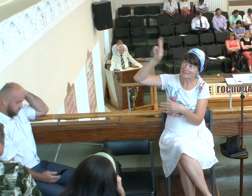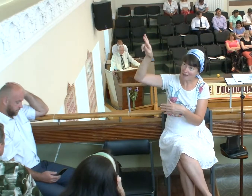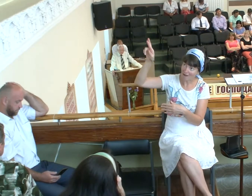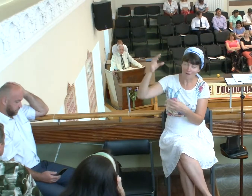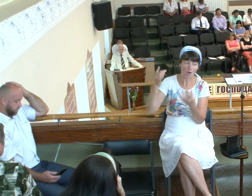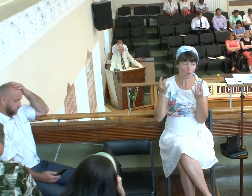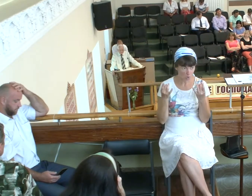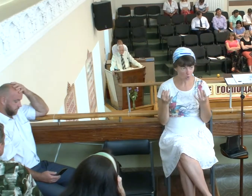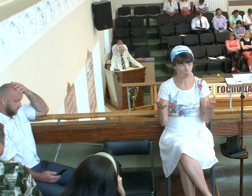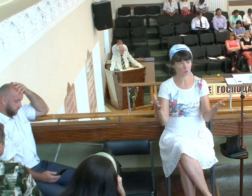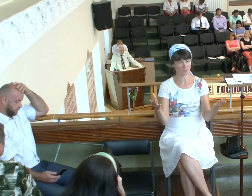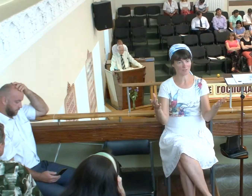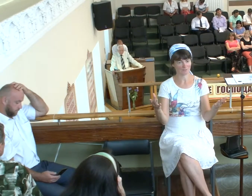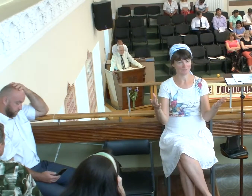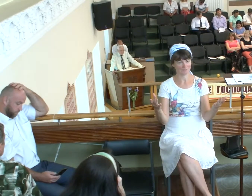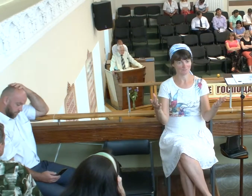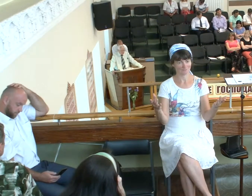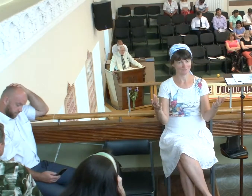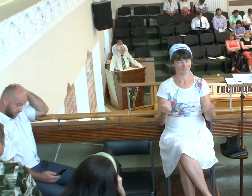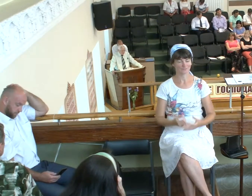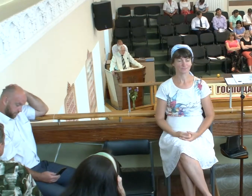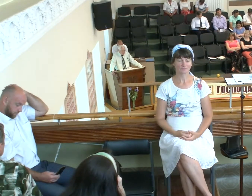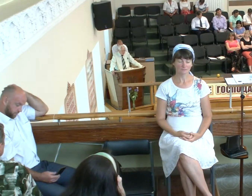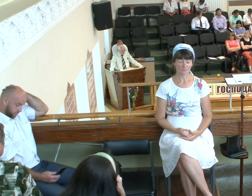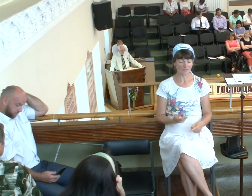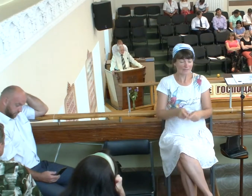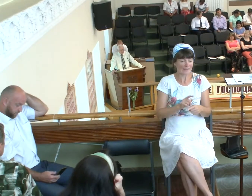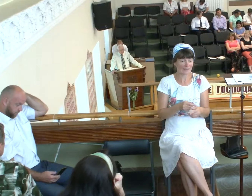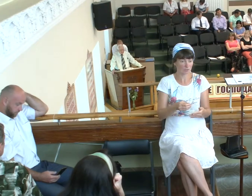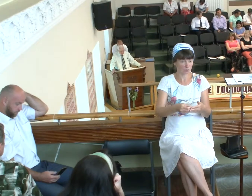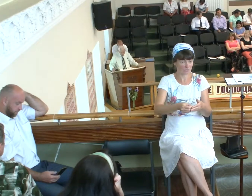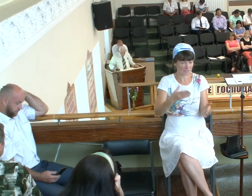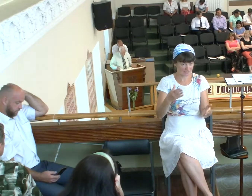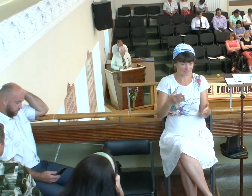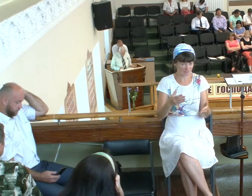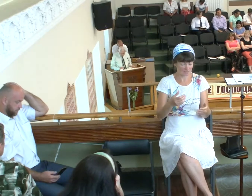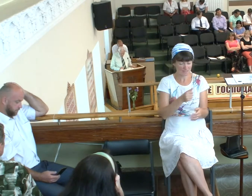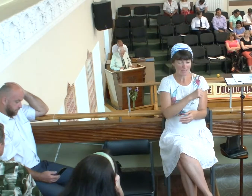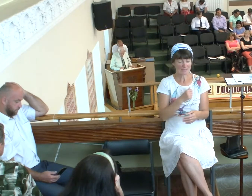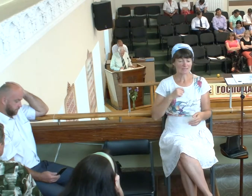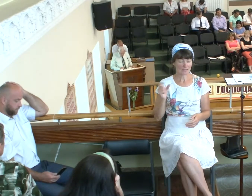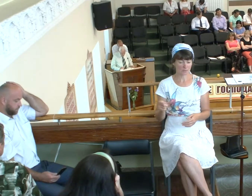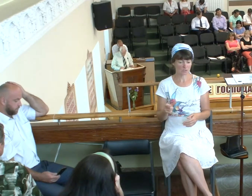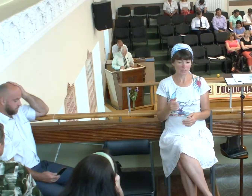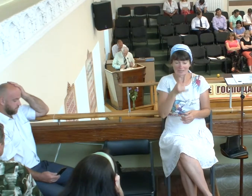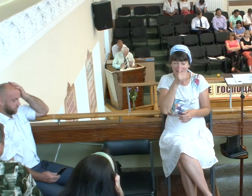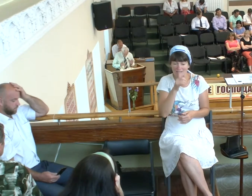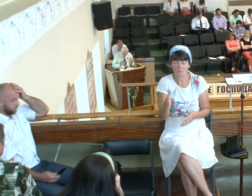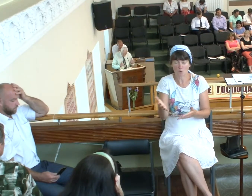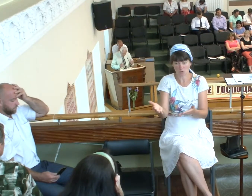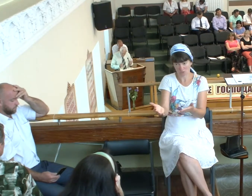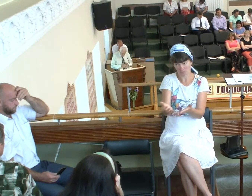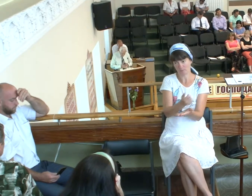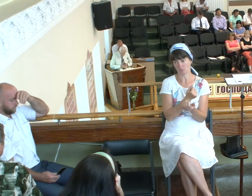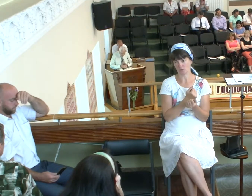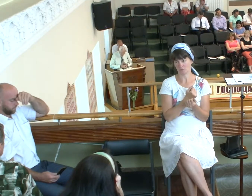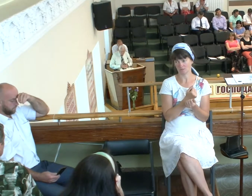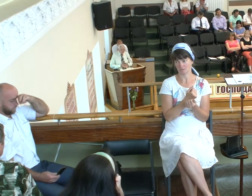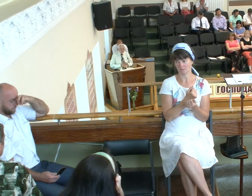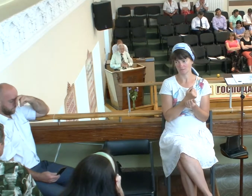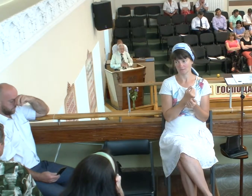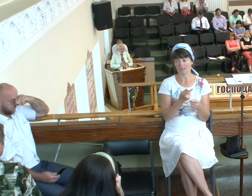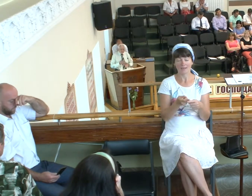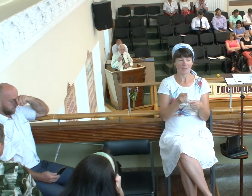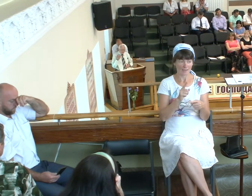видеть в нас. И эту ценность мы сами не можем приобрести. Поэтому Петр и пишет об этом. И мы знаем, что